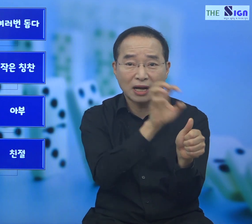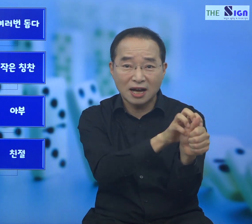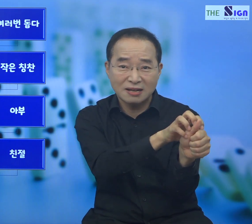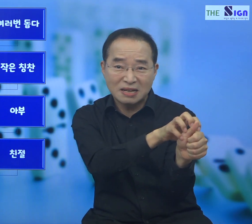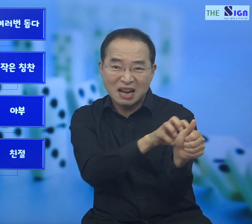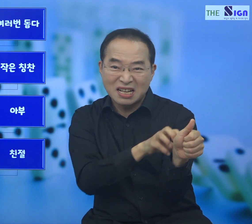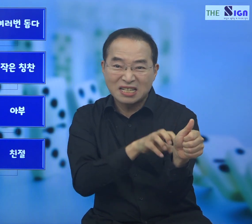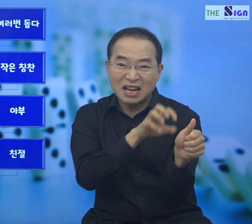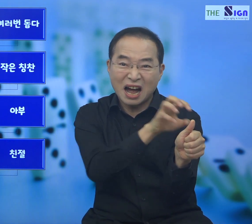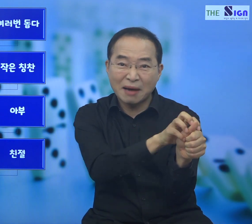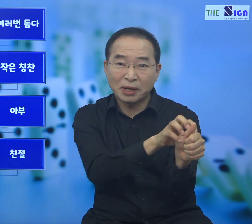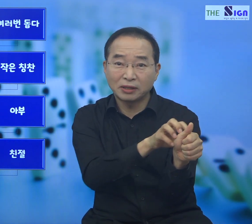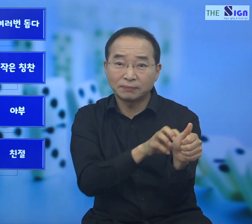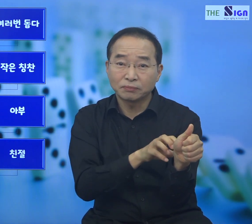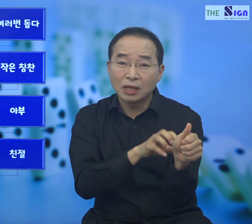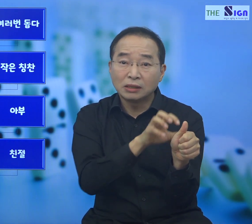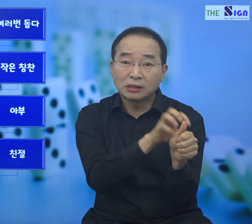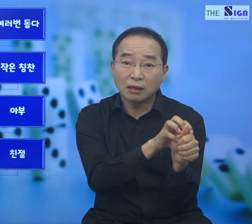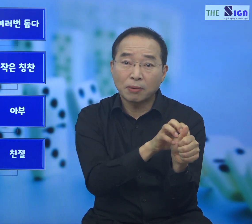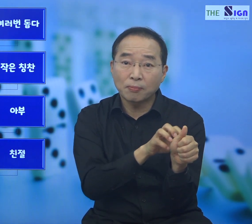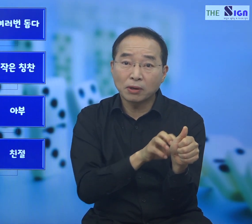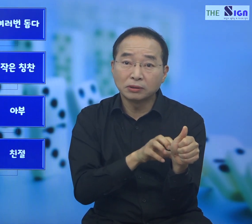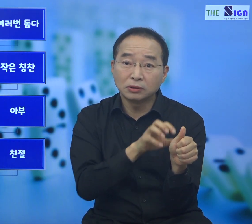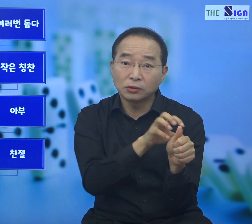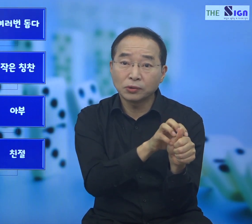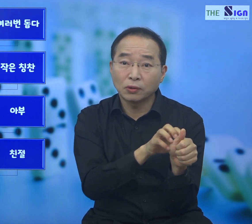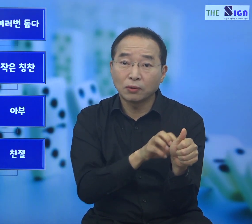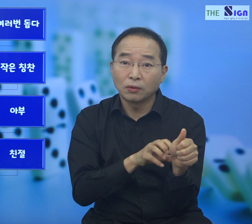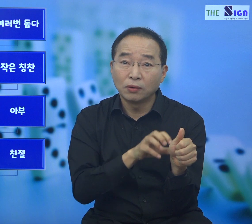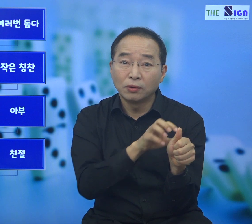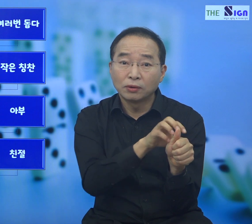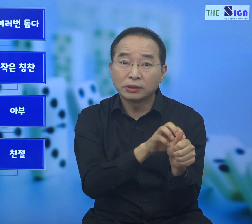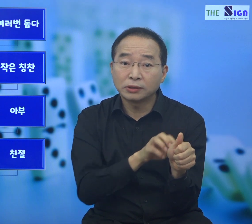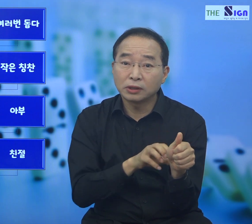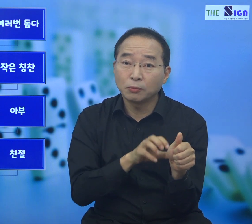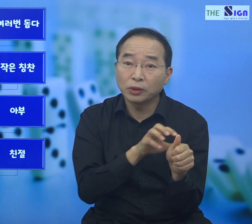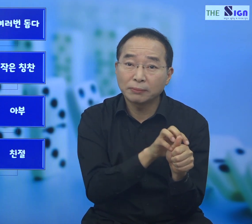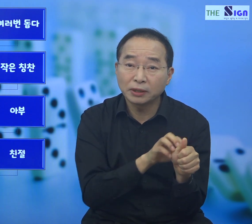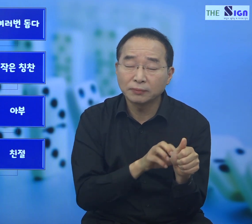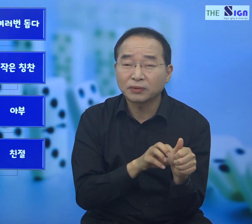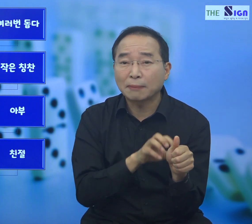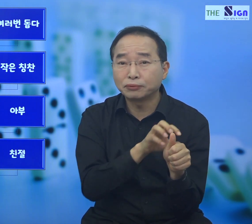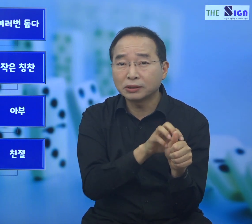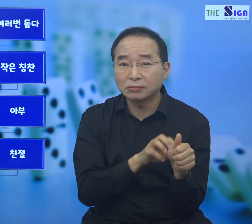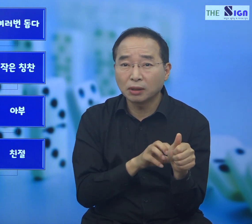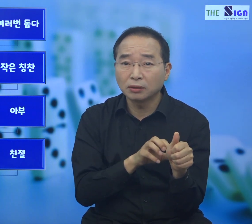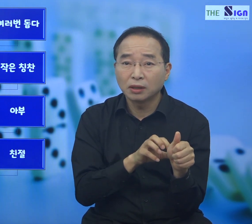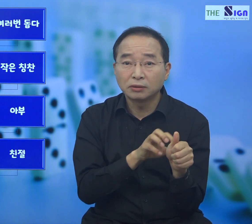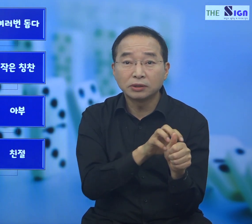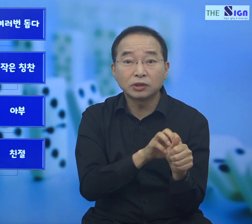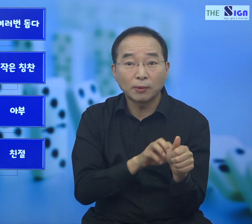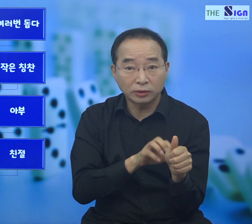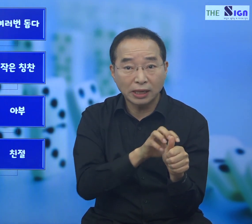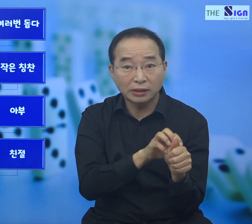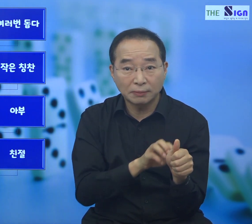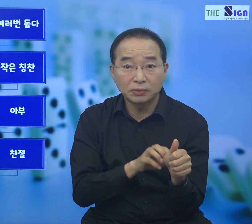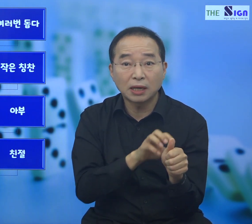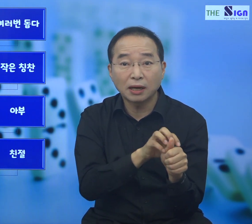뒤에다가 하면은 이 사람을 벅벅 긁는 거죠. 그래서 이걸 뭐냐면은 나쁘게 쓰면 등쳐먹다가 됩니다. 그런데